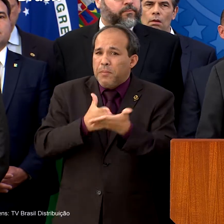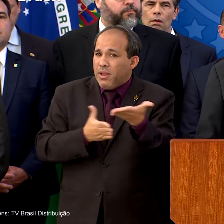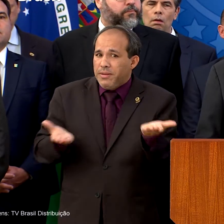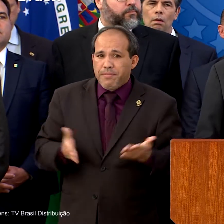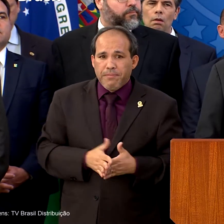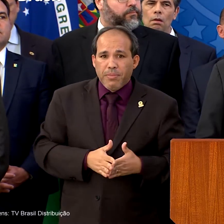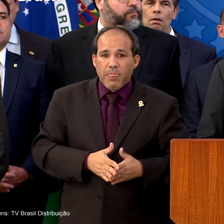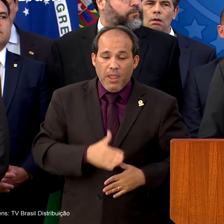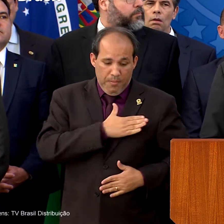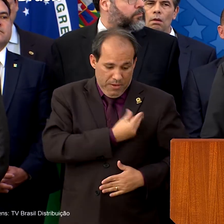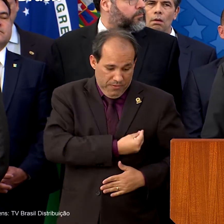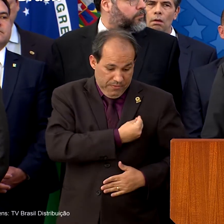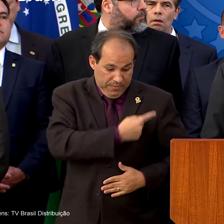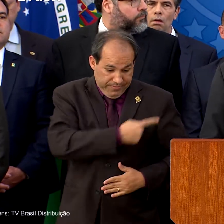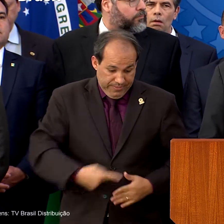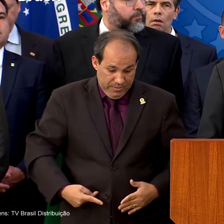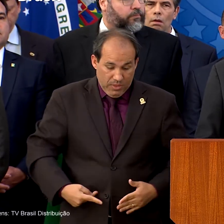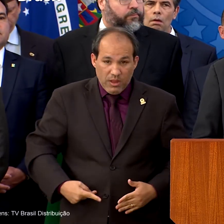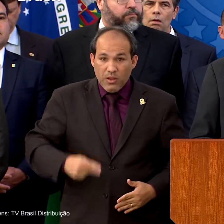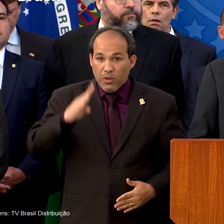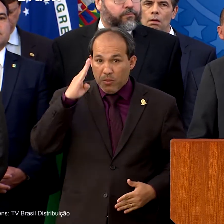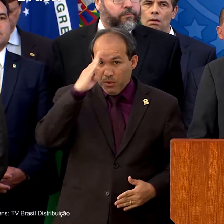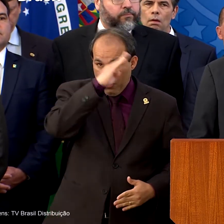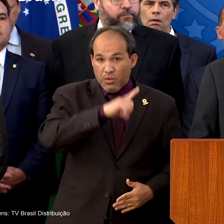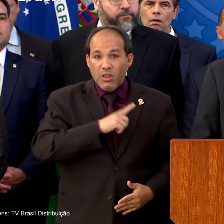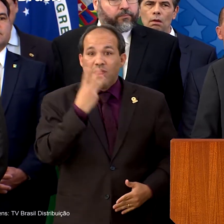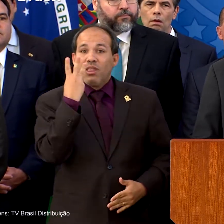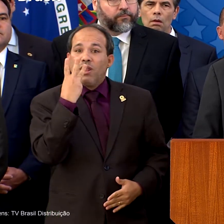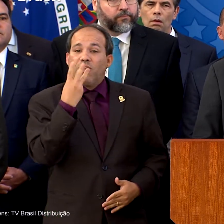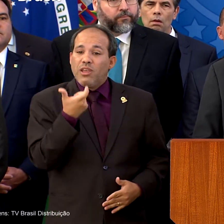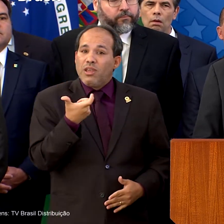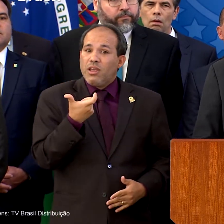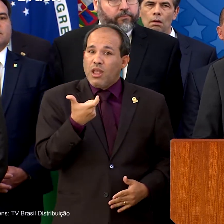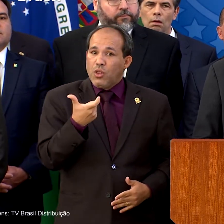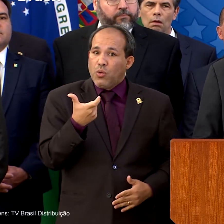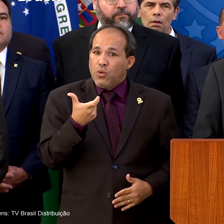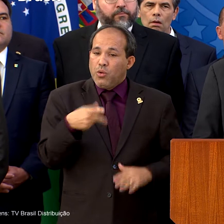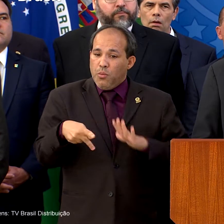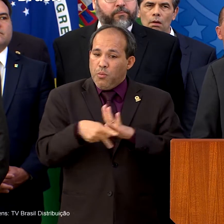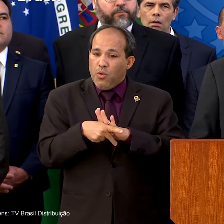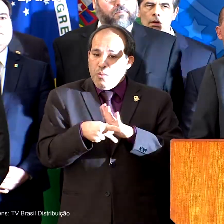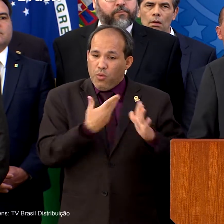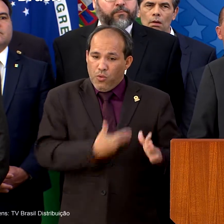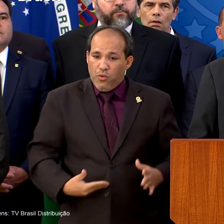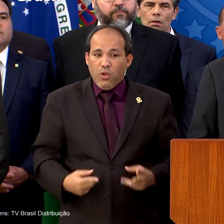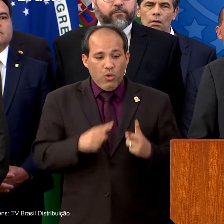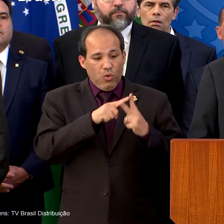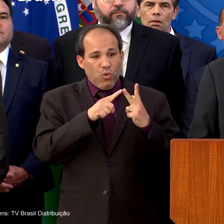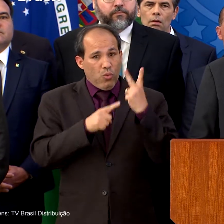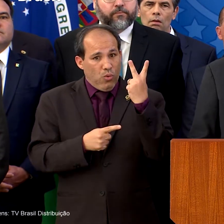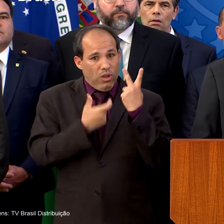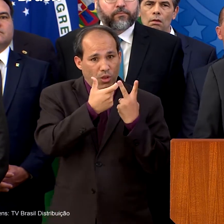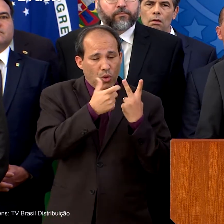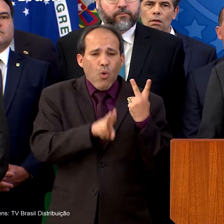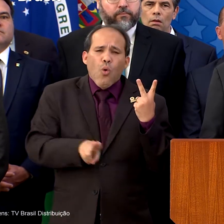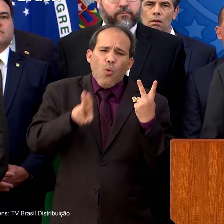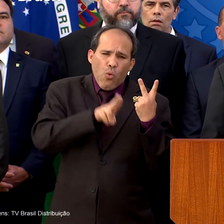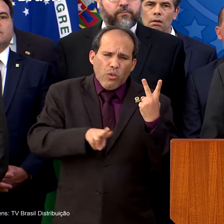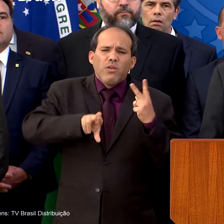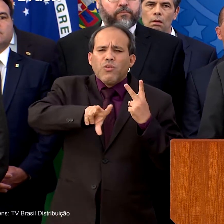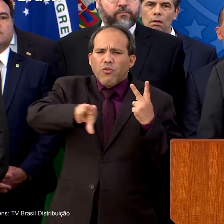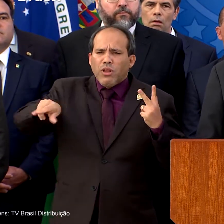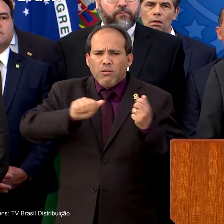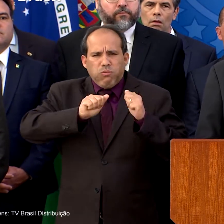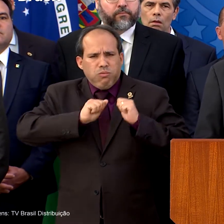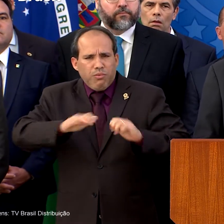a minha vida de presidente da república eu tenho 3 cartões corporativos dois são usados para despesas as mais variadas